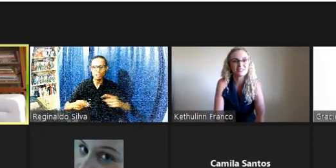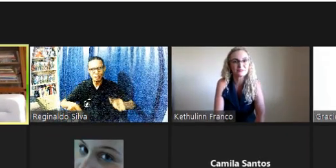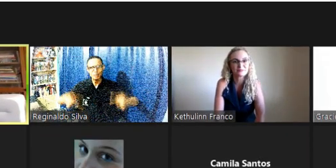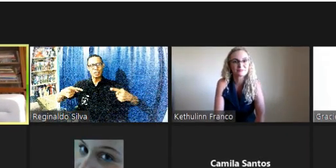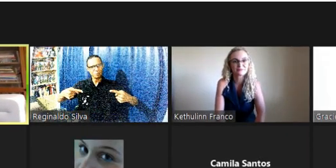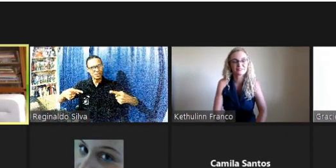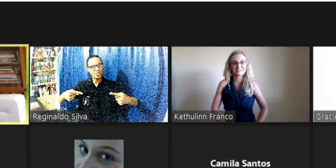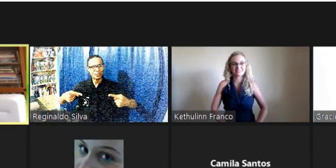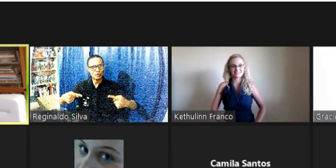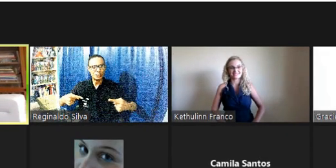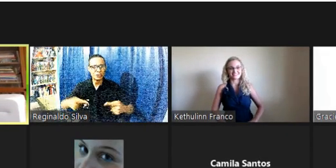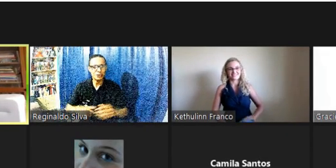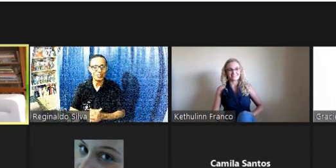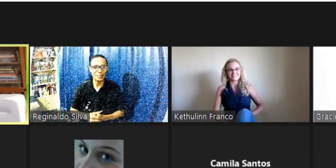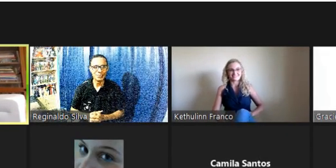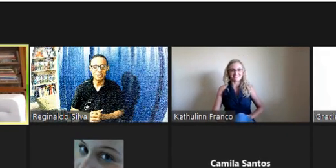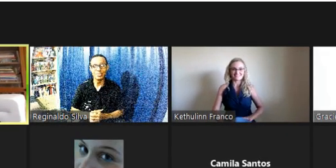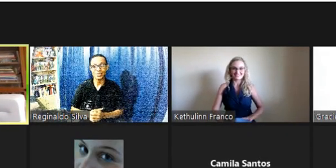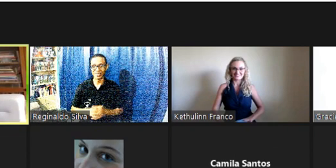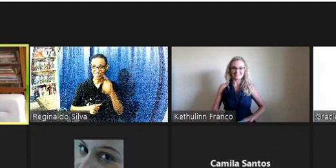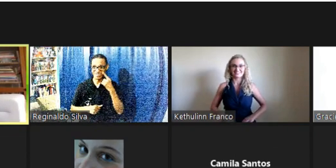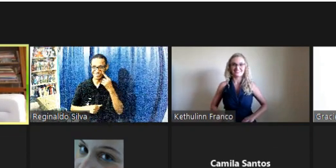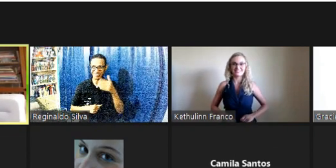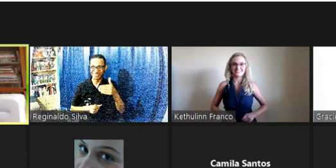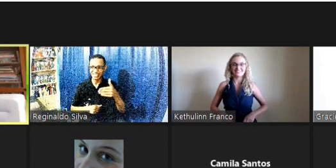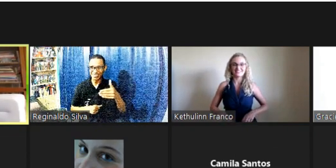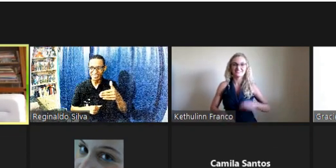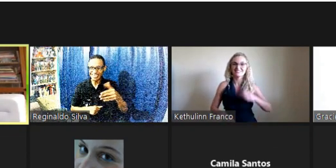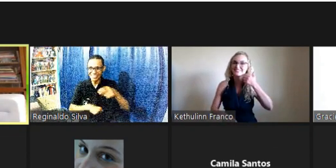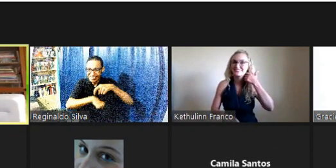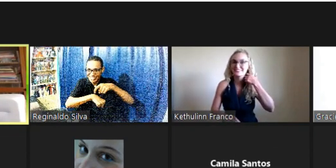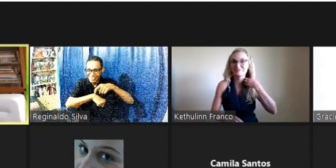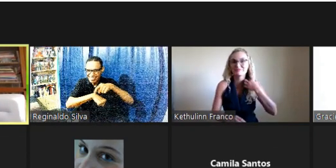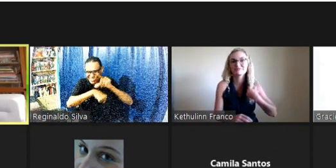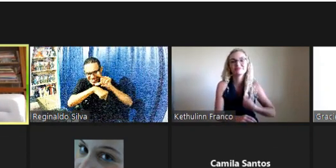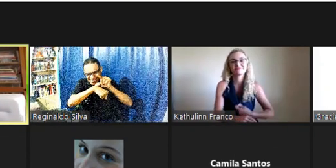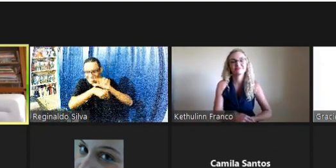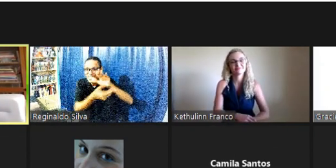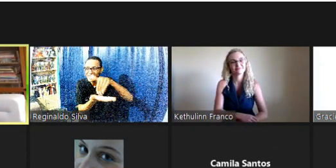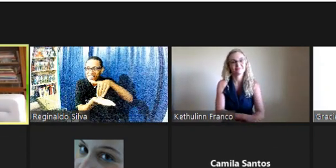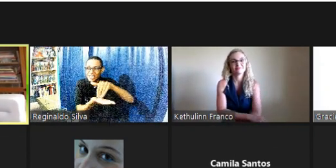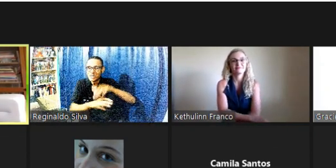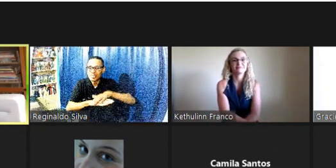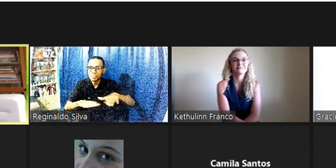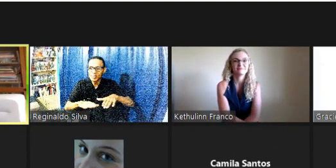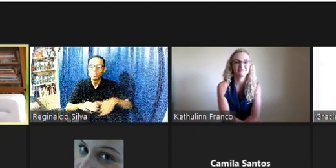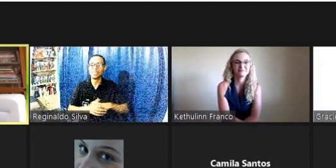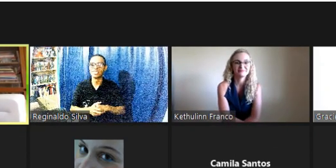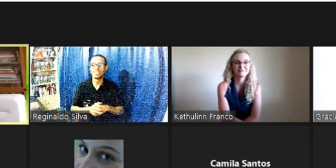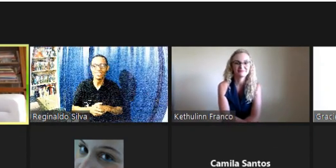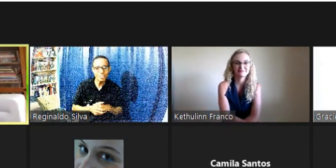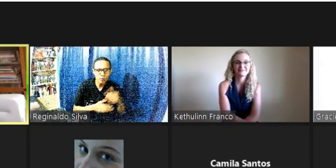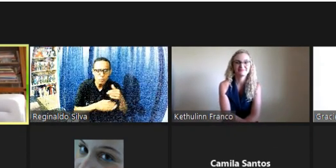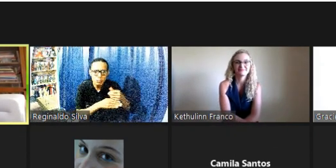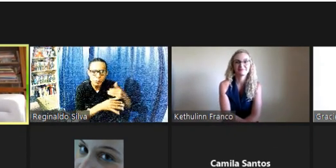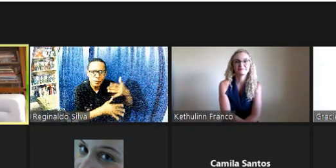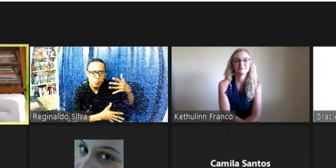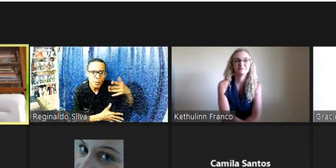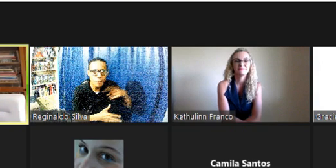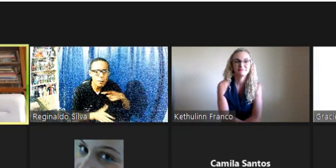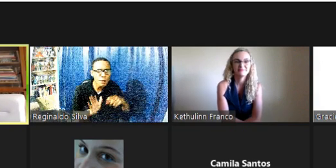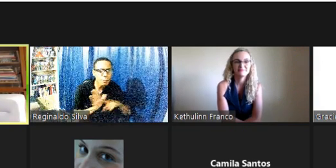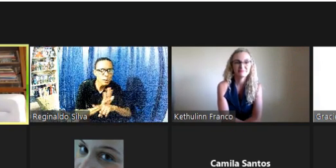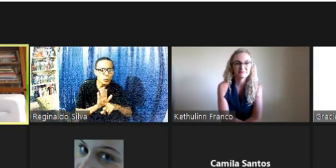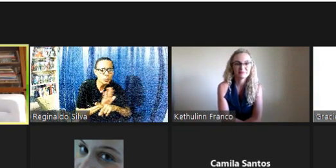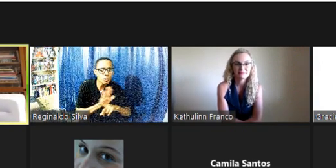fiquei pensando assim pra gente ir quase encaminhando assim pro finalzinho, que eu tô vendo aqui o chat, acho que a gente não tem mais perguntas, né?